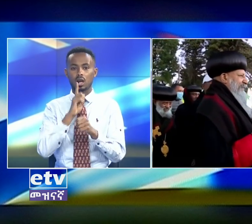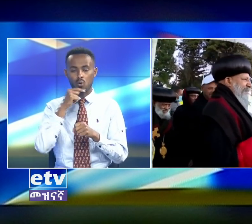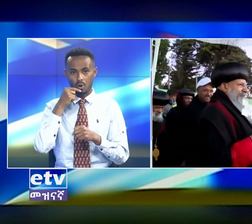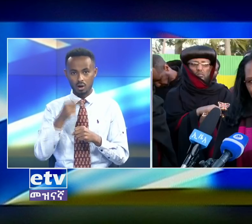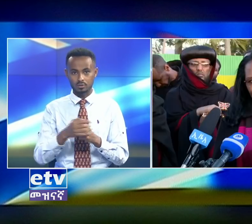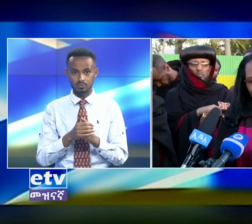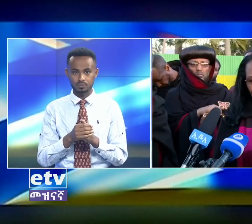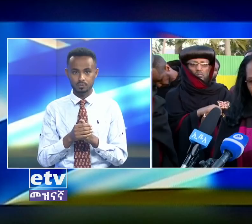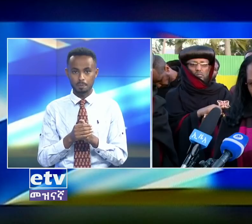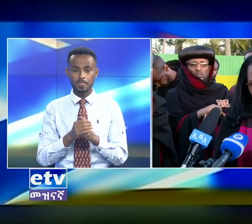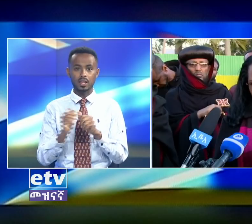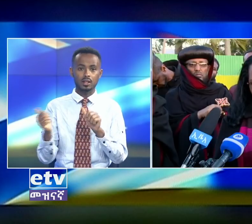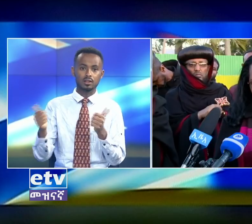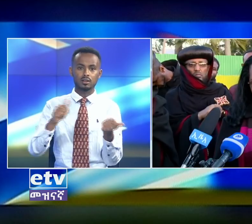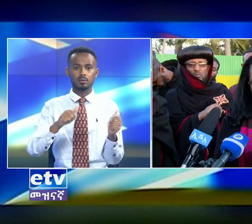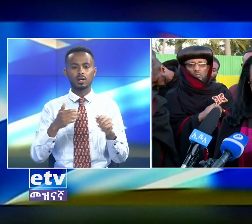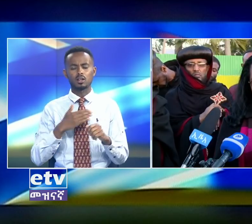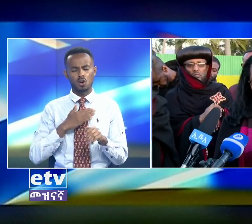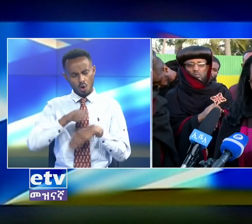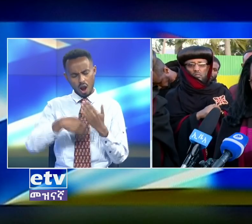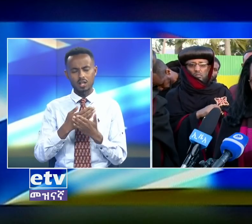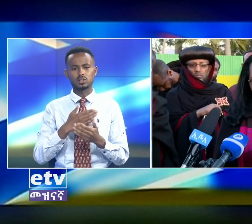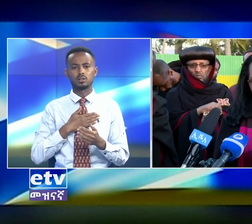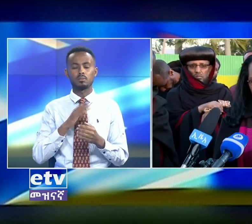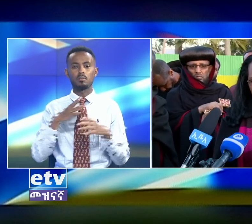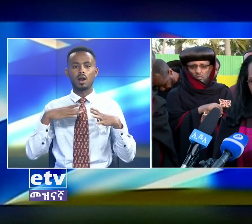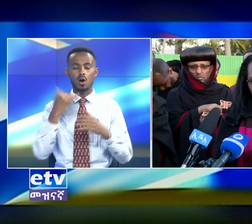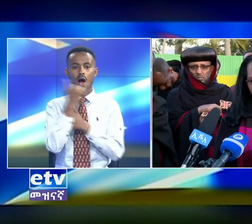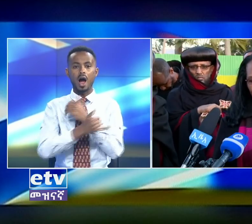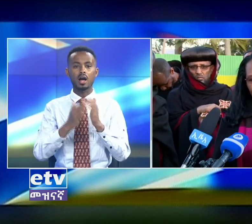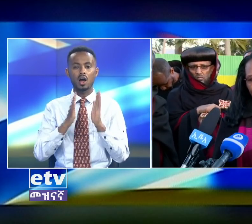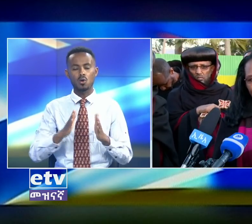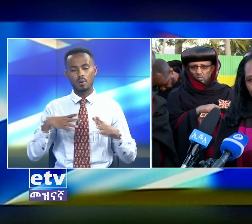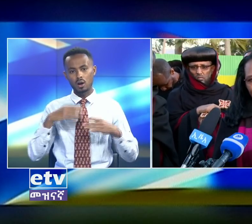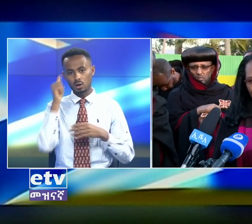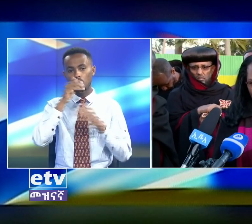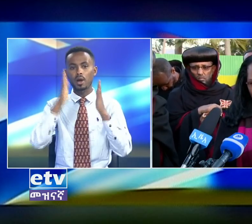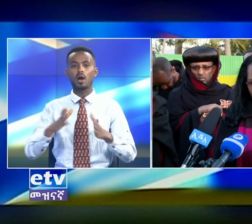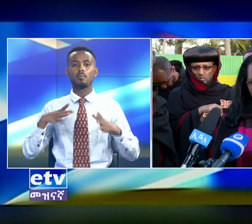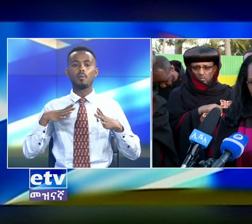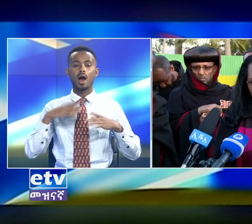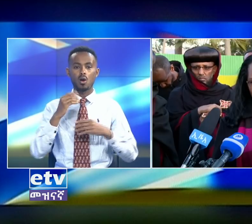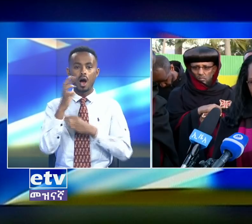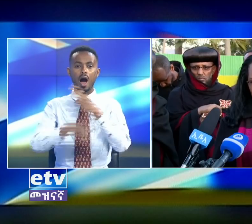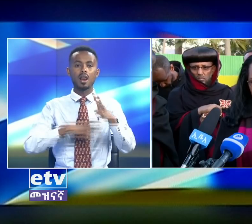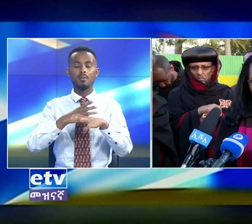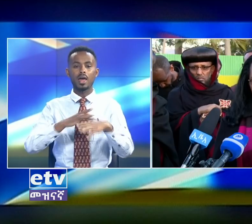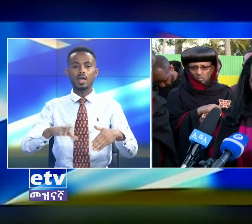ብለዋል። ጥምቀት የሁላችንም በዓል ነው። ሀገራዊ በዓላችን ነው። የኢትዮጵያውያን በዓል ነው። ዓለም ላይ ያስተዋወቀን